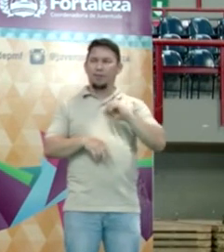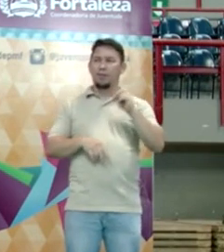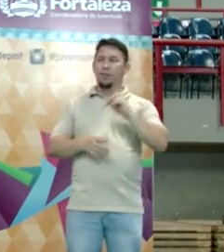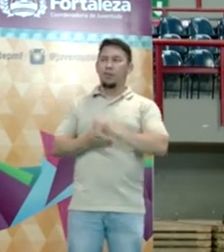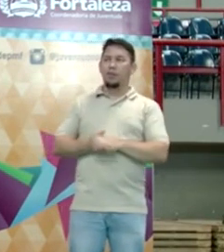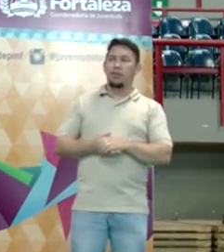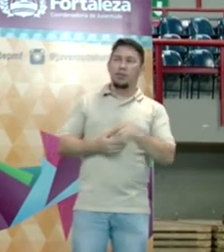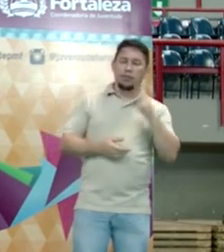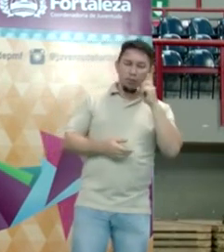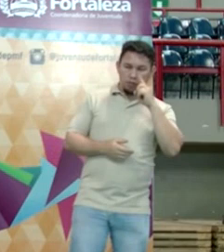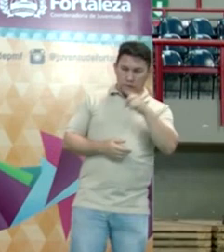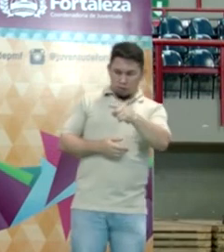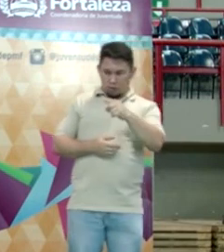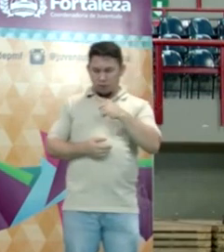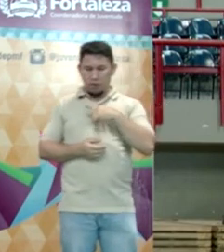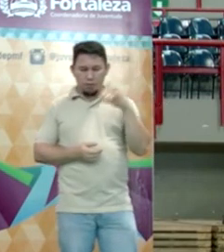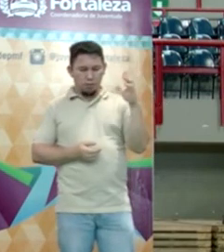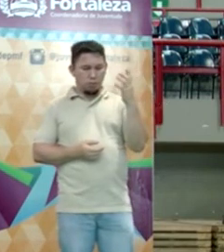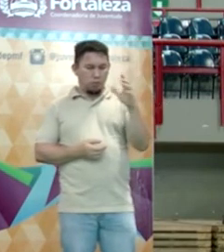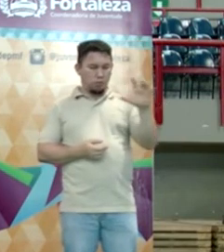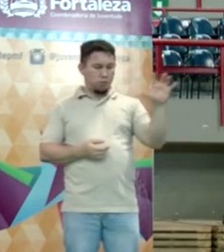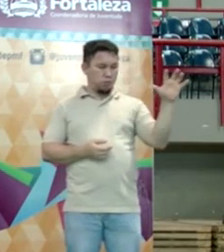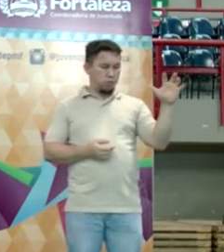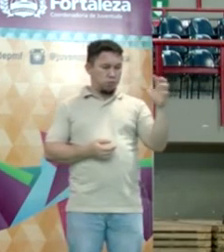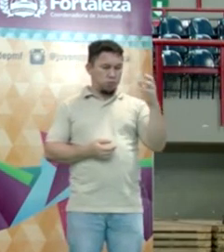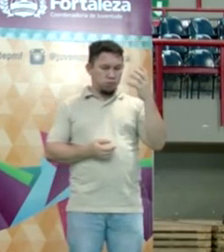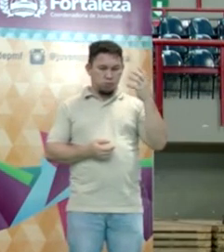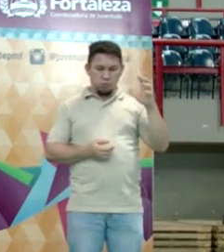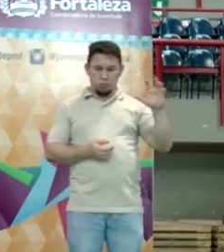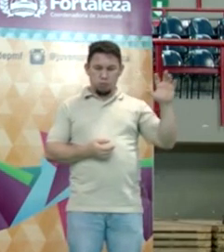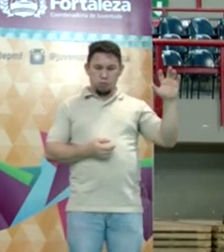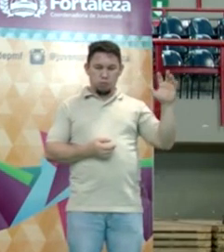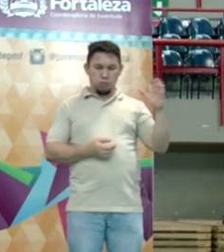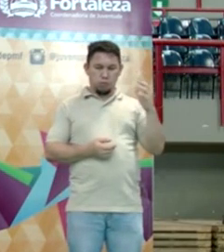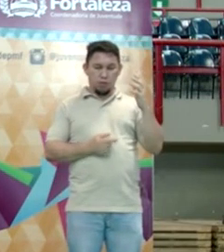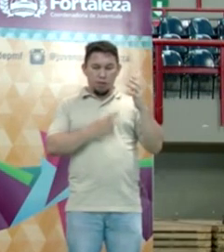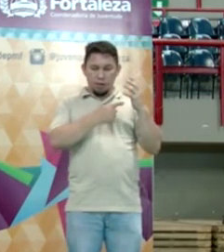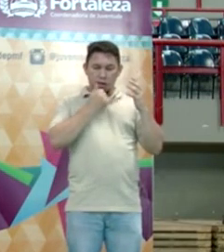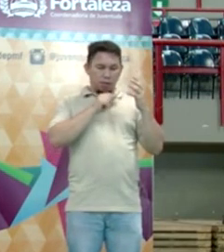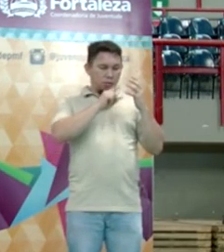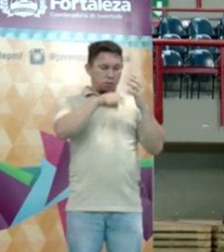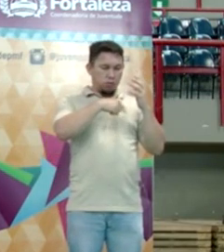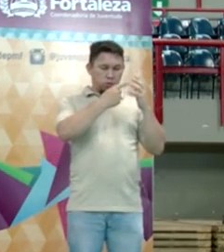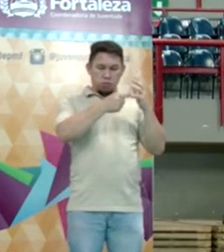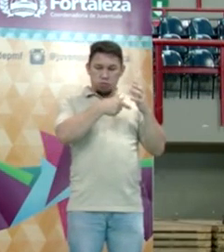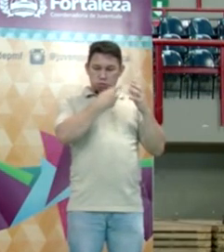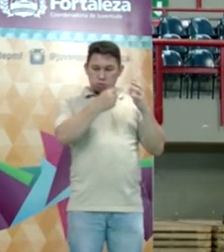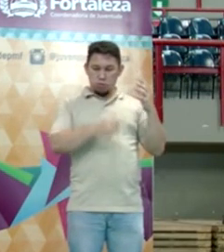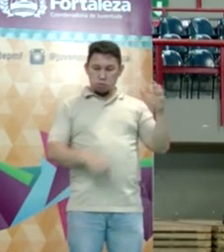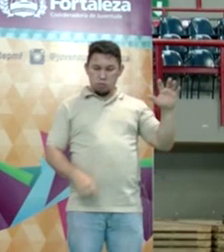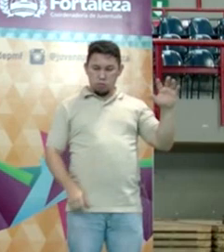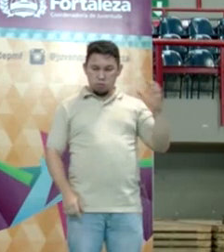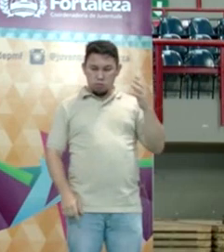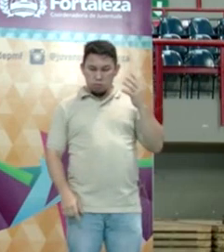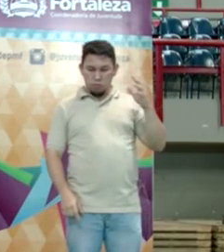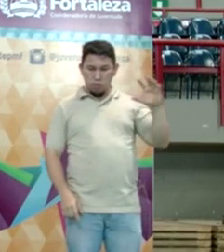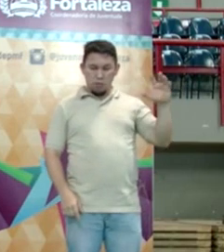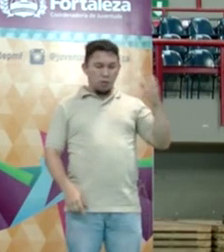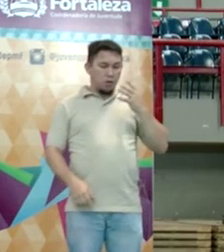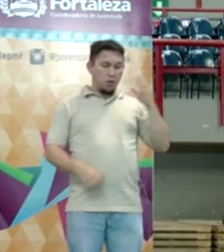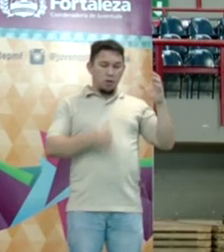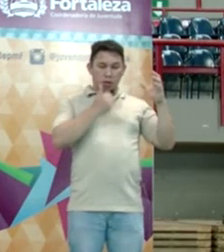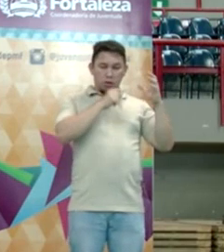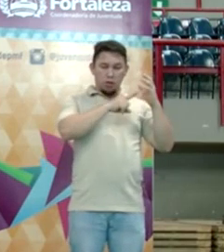ver o ventilador que você usa, que parte da energia é para girar as hélices. Mas grande parte da energia também